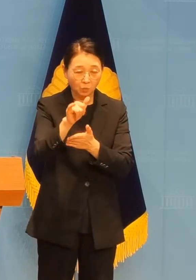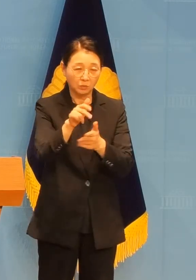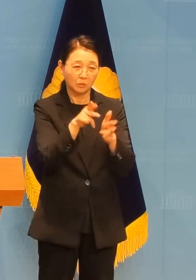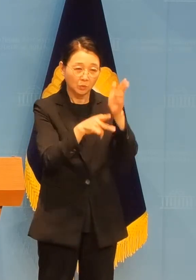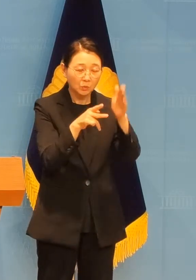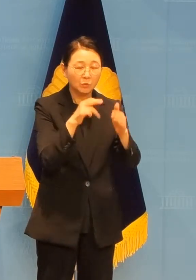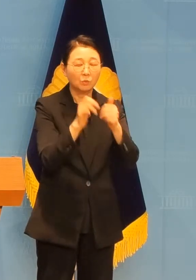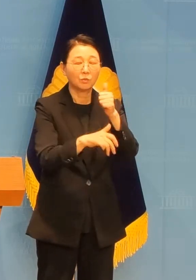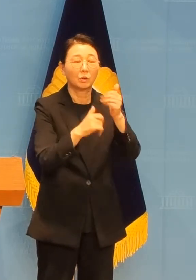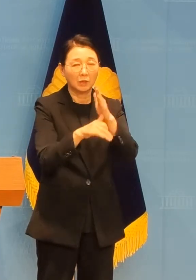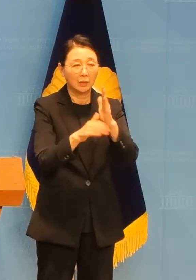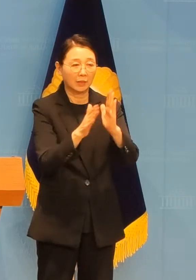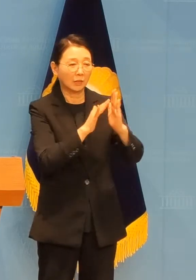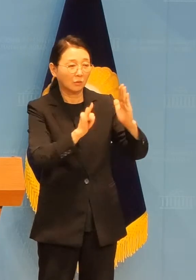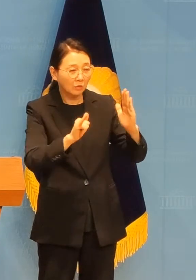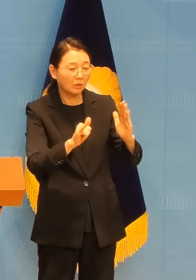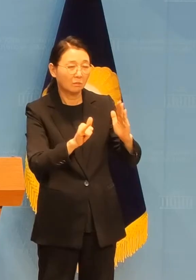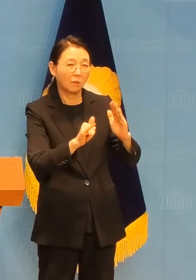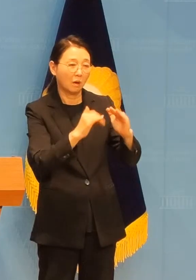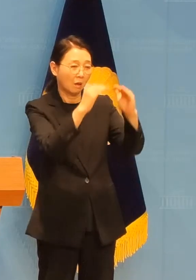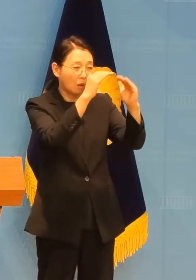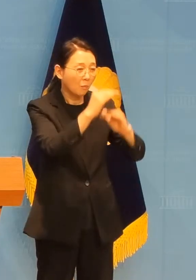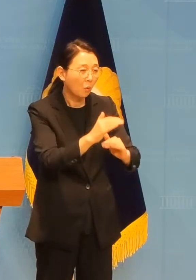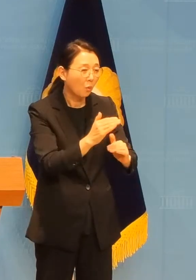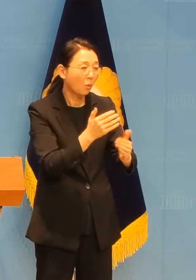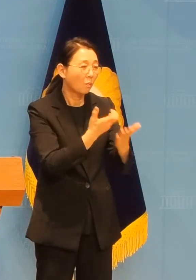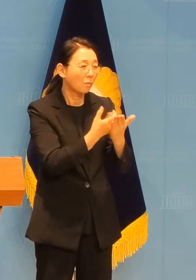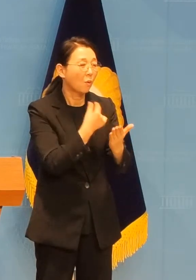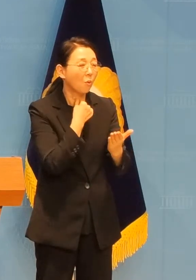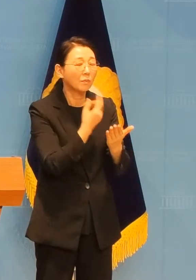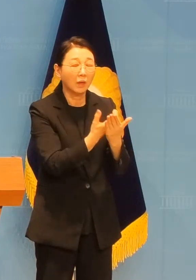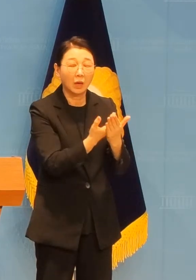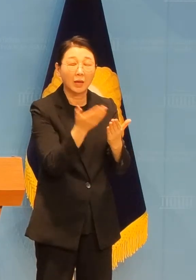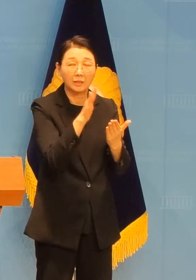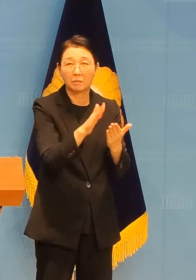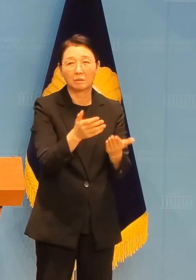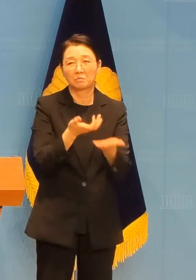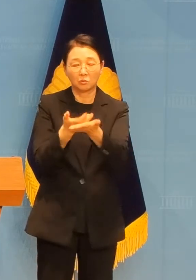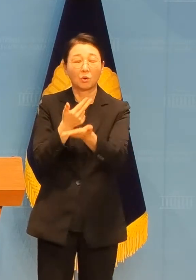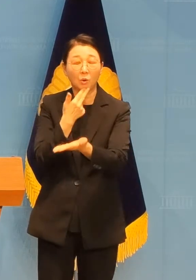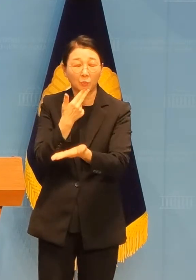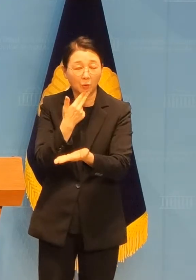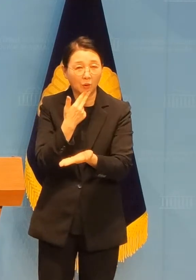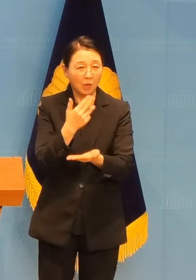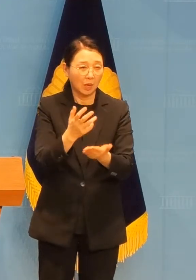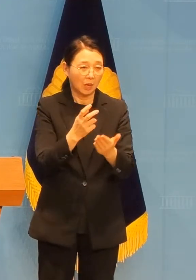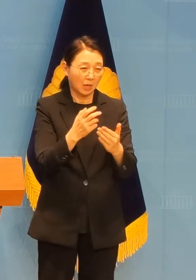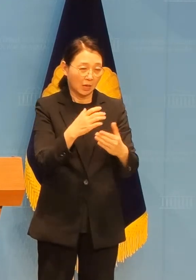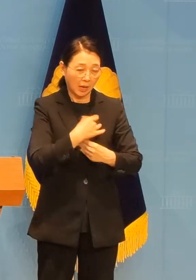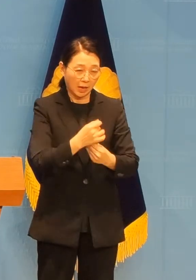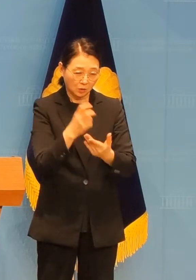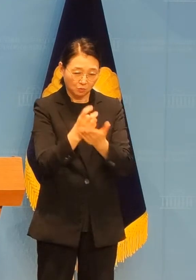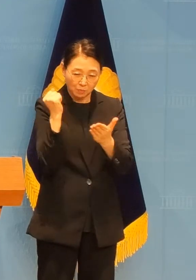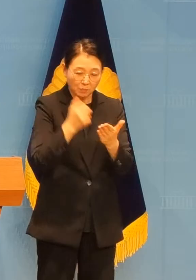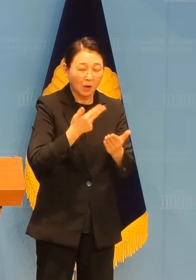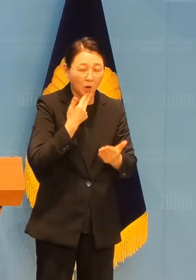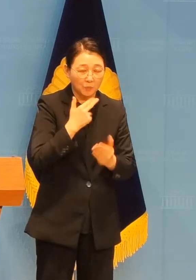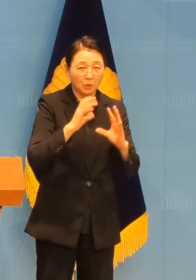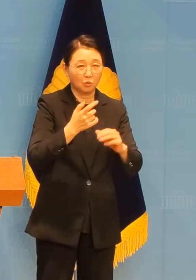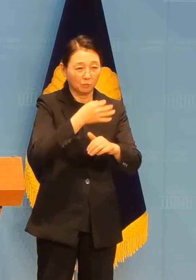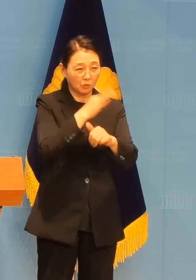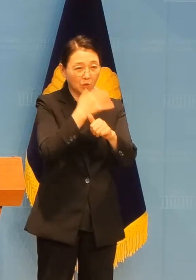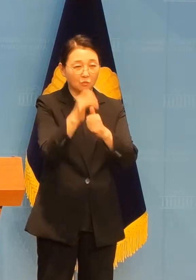않았습니다. 참사 직후 안전규정 위반은 없다며 부정했고 지난달까지도 국민권익위원회는 설치